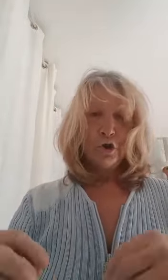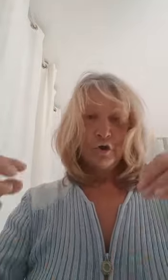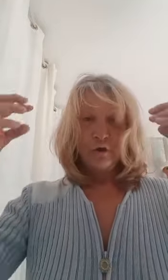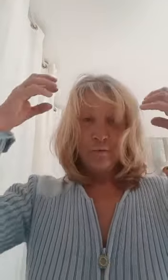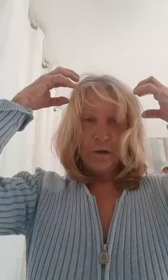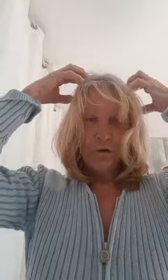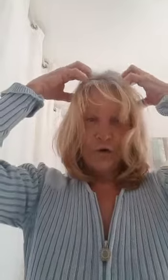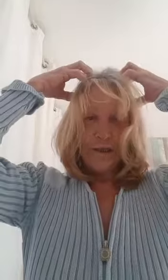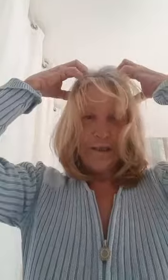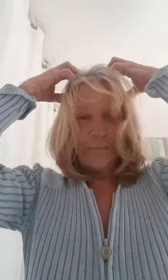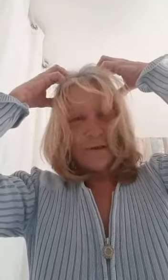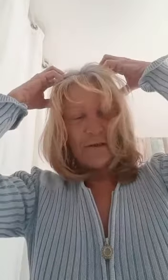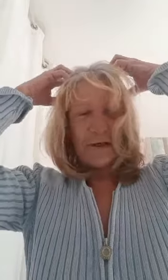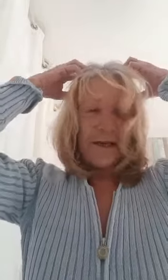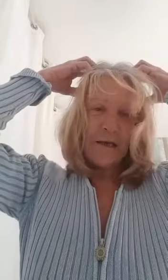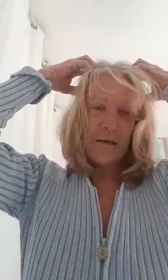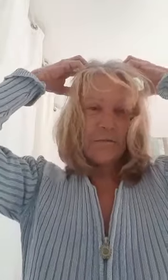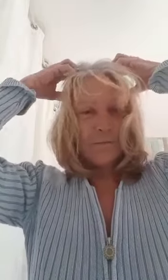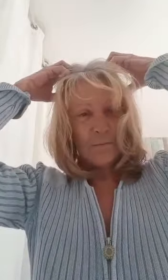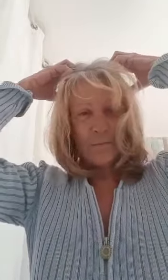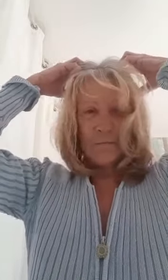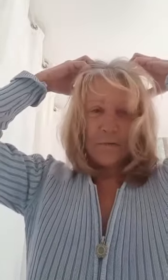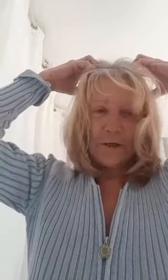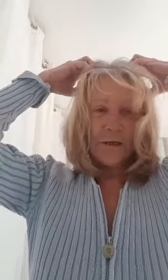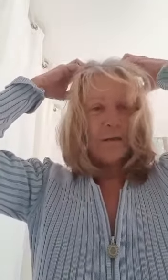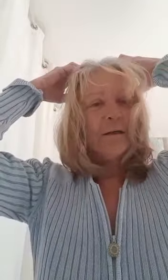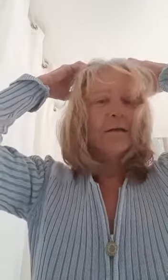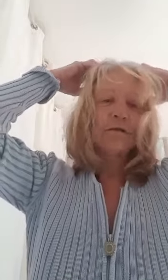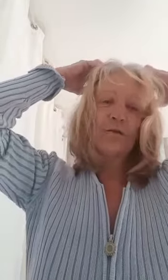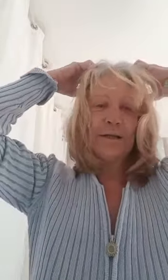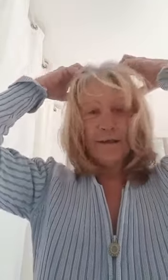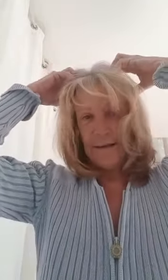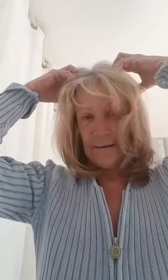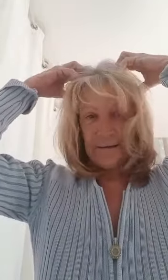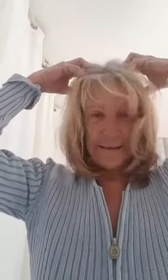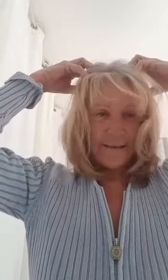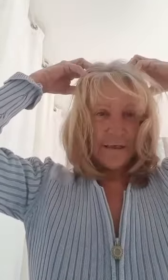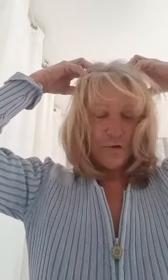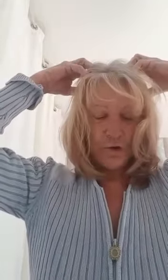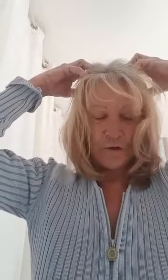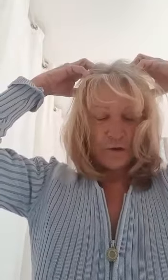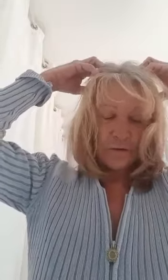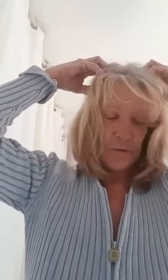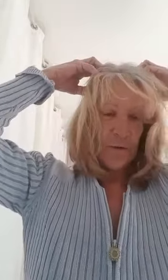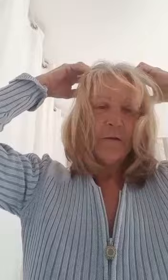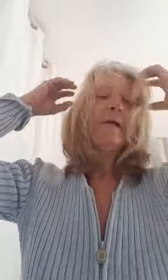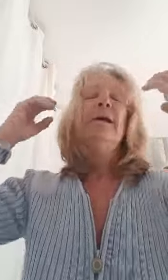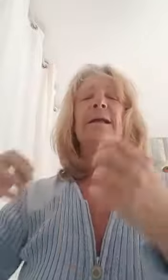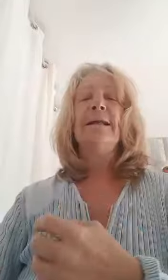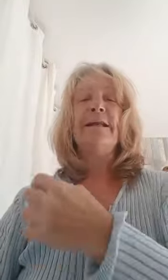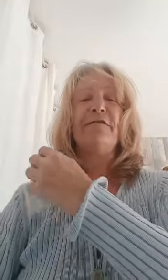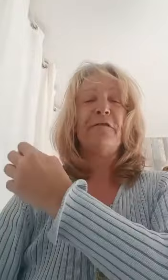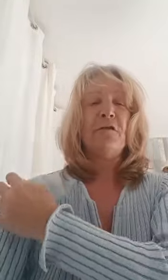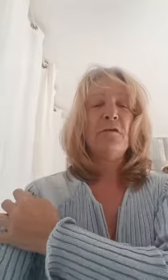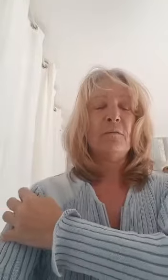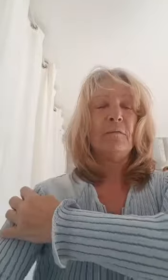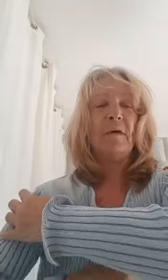L'ours. Ah, l'ours, il a des petites oreilles. Voilà. Et on secoue la tête. Ça, c'est l'ours. L'éléphant.